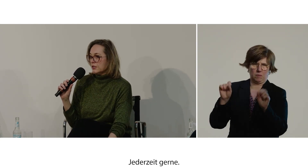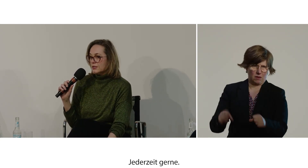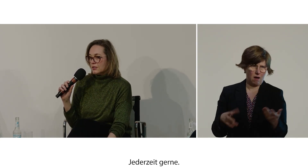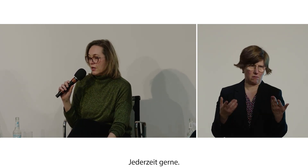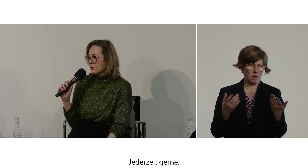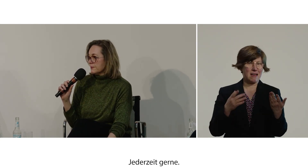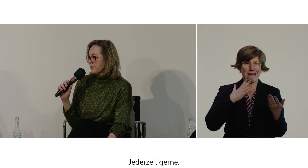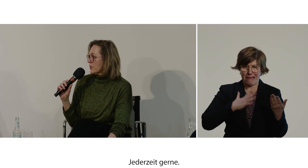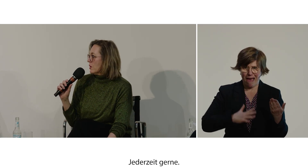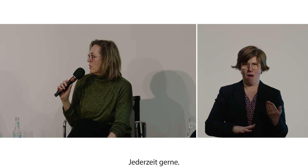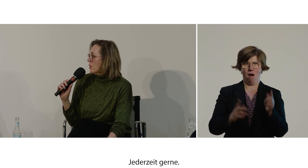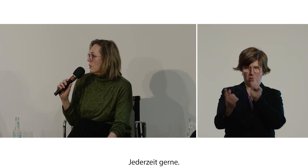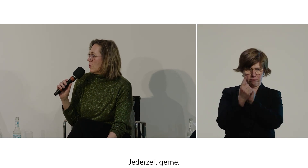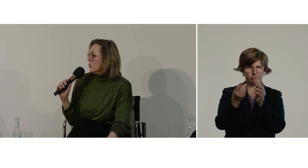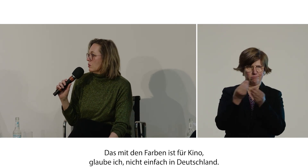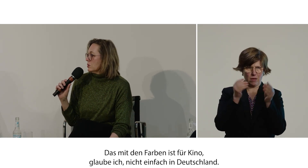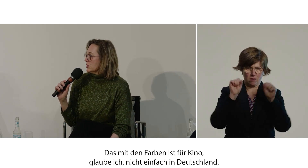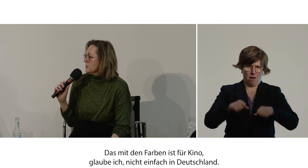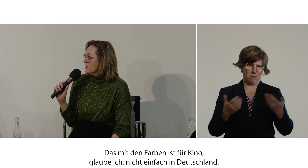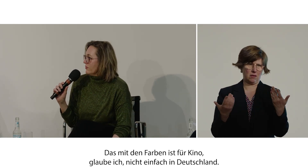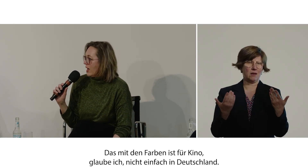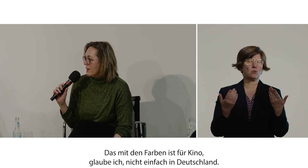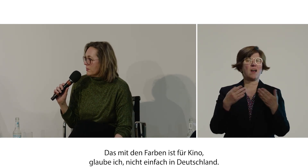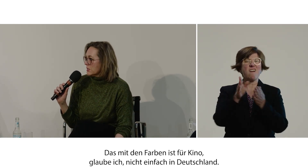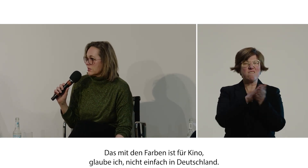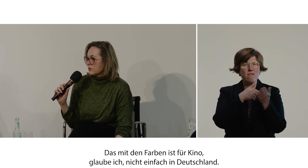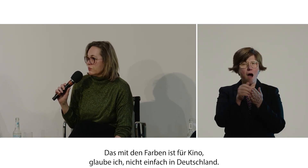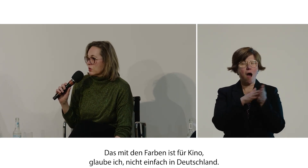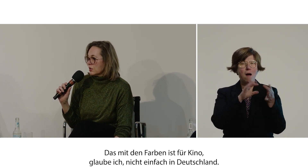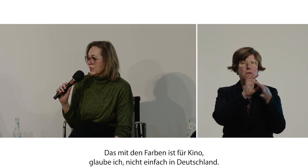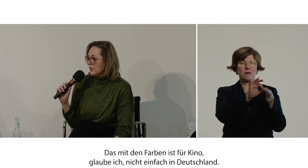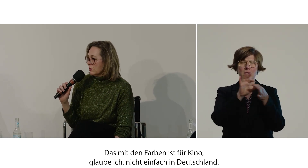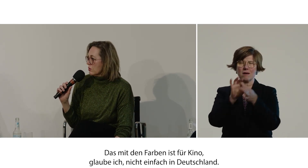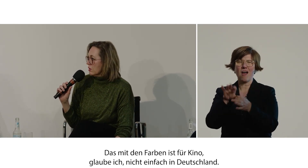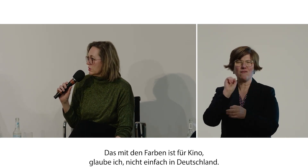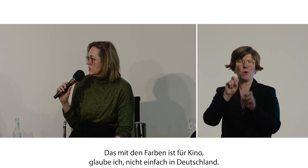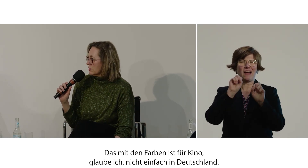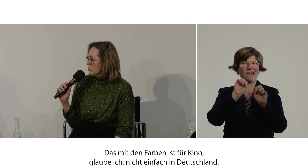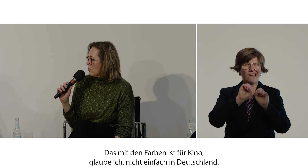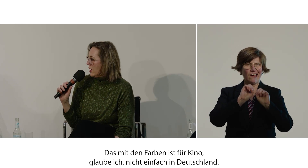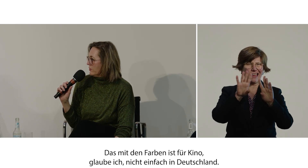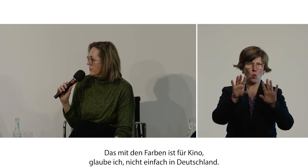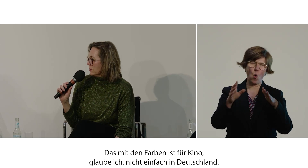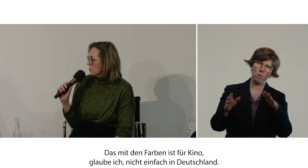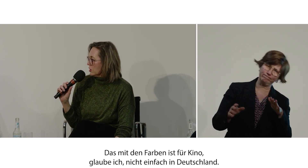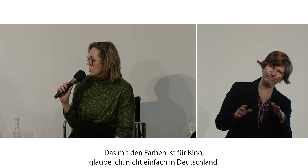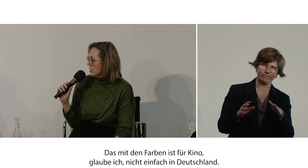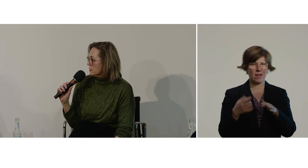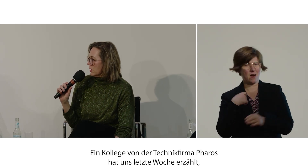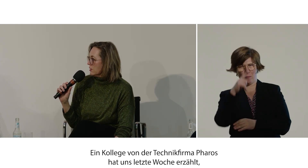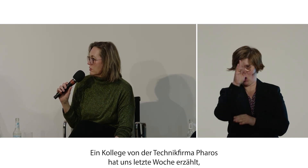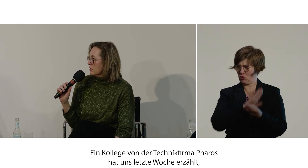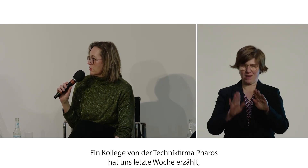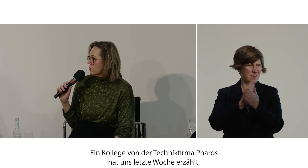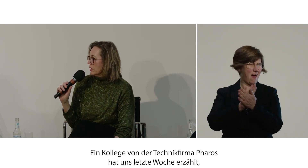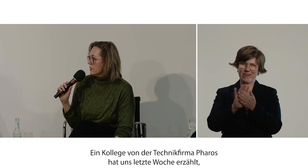jederzeit gerne. Und das mit den Farben ist für Kino, glaube ich, nicht so einfach in Deutschland.